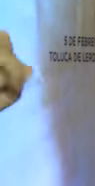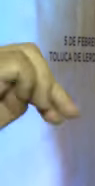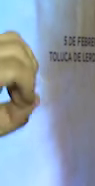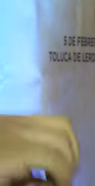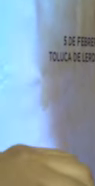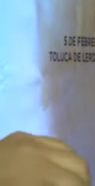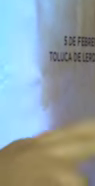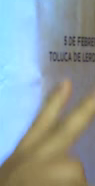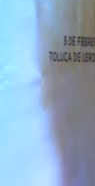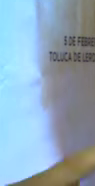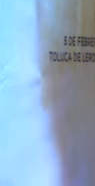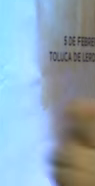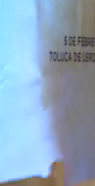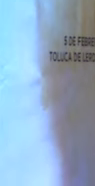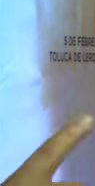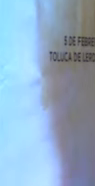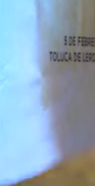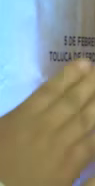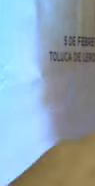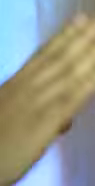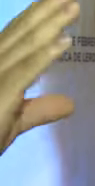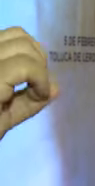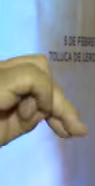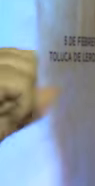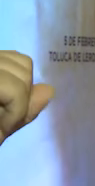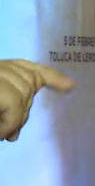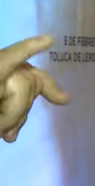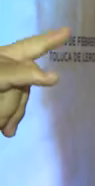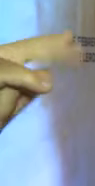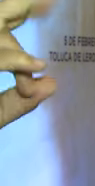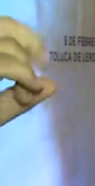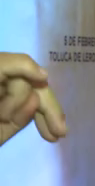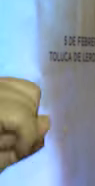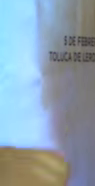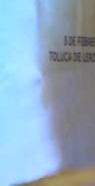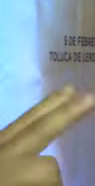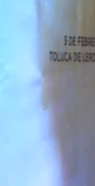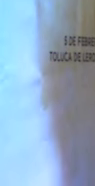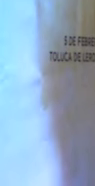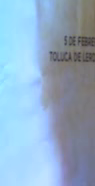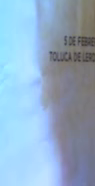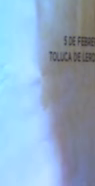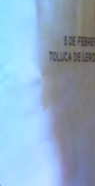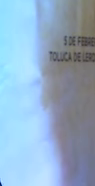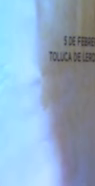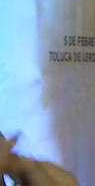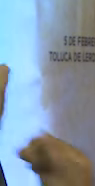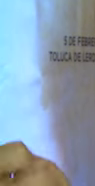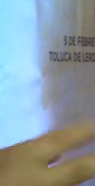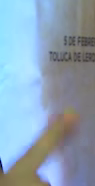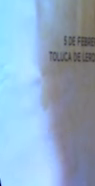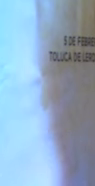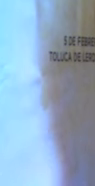entonces hacia dónde va nuestra Constitución. ¿Su texto corresponde a las aspiraciones reales de los mexicanos? ¿El